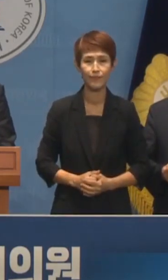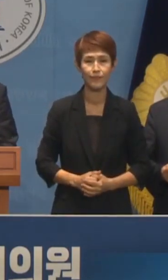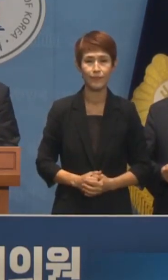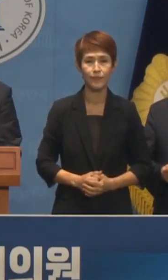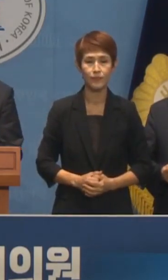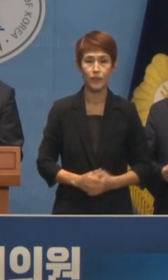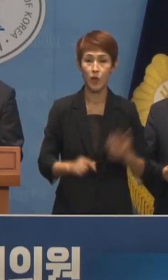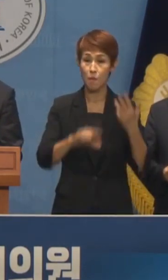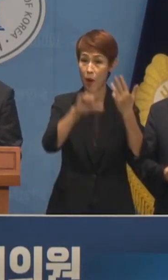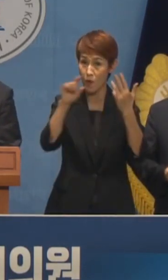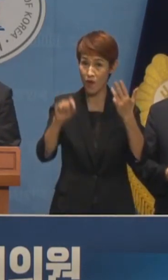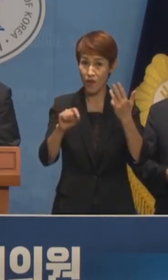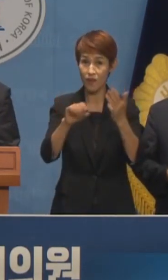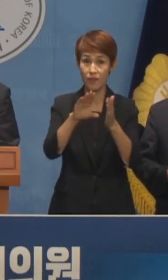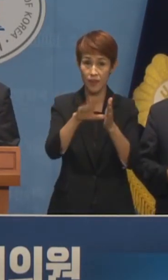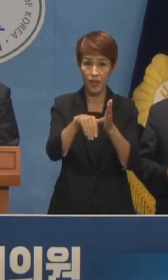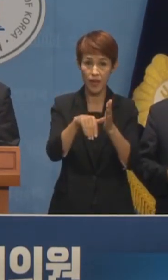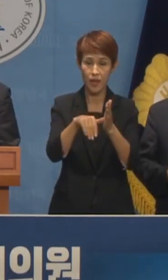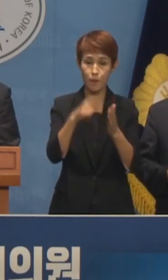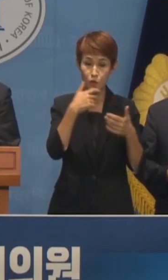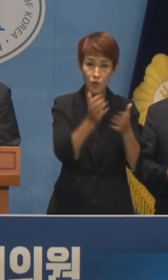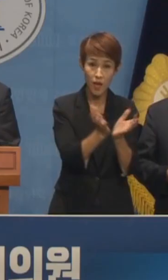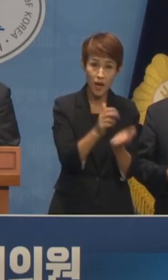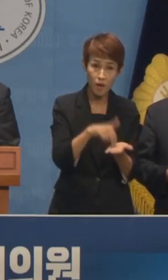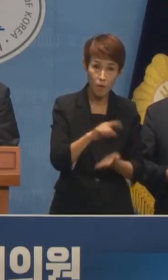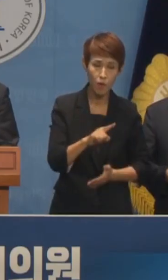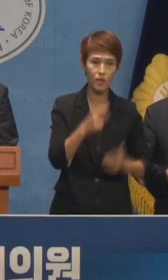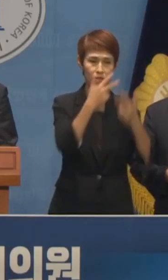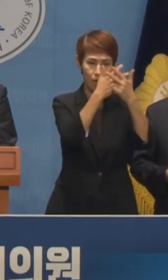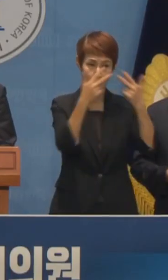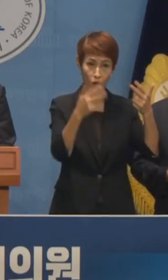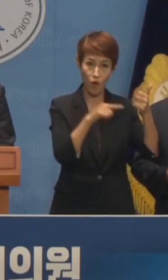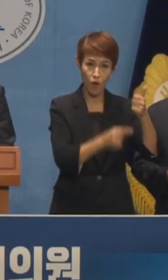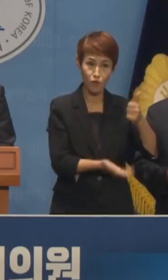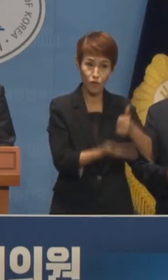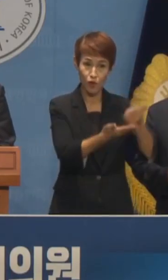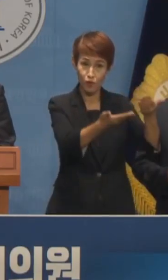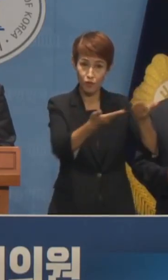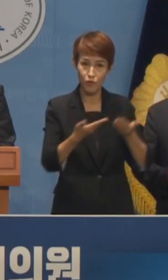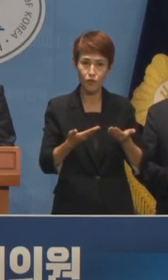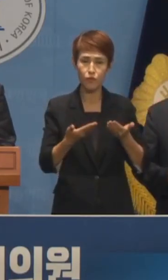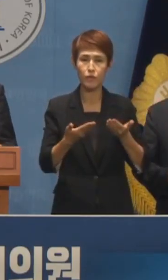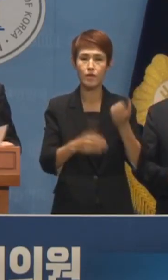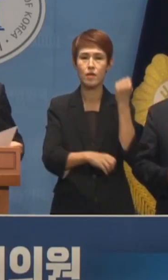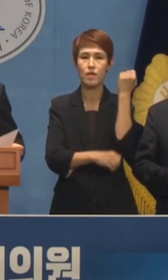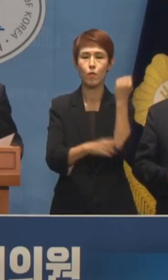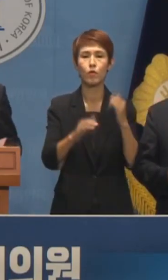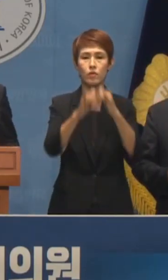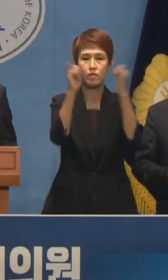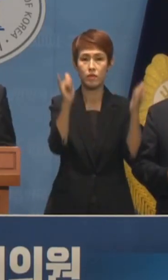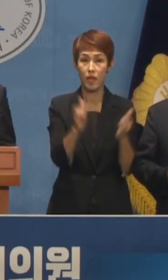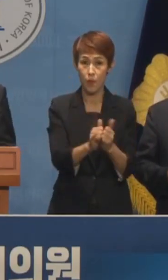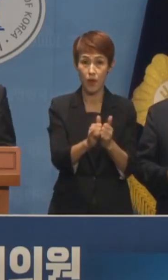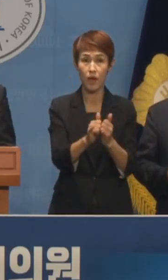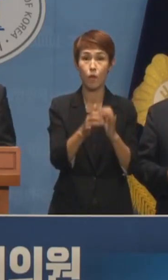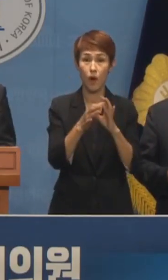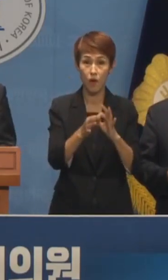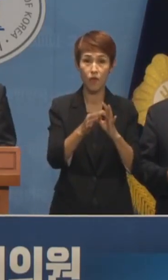지난 8월 우리 당은 이재명 대표가 주창한 기본사회 구상을 당 강령 중 하나로